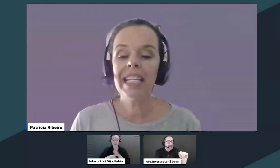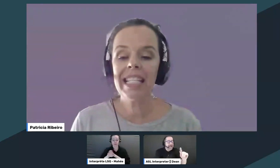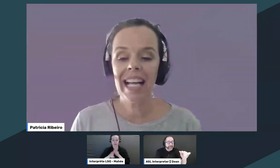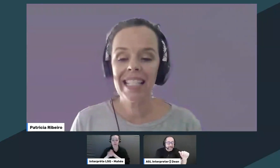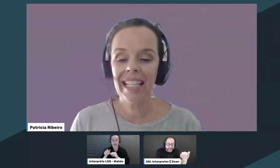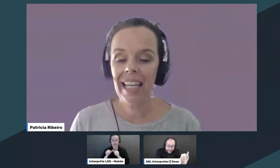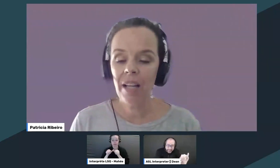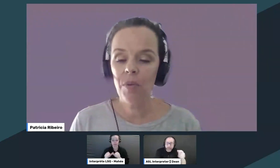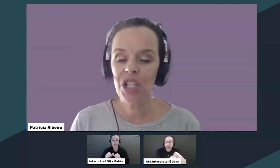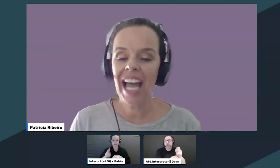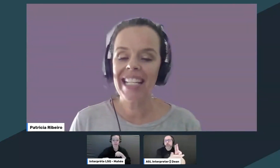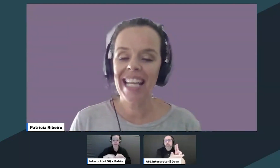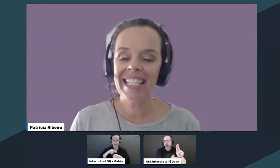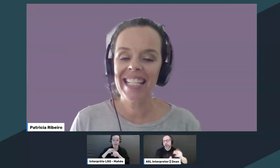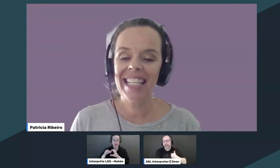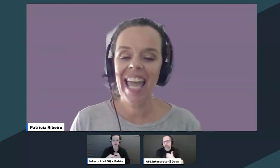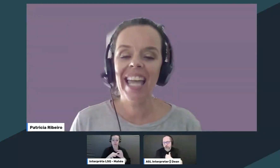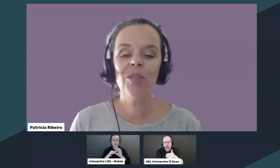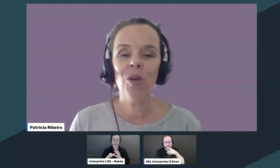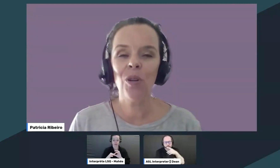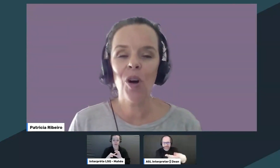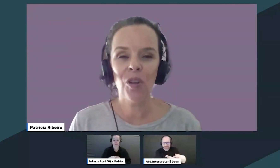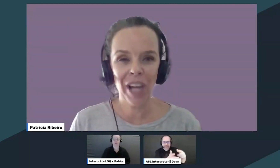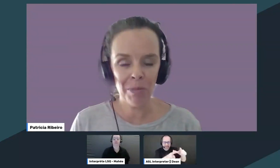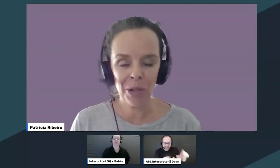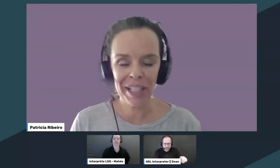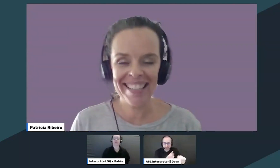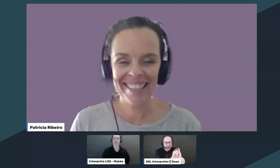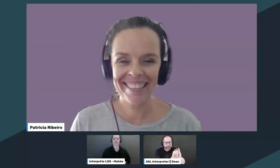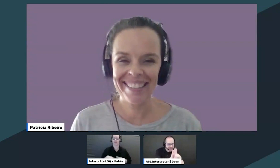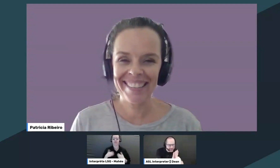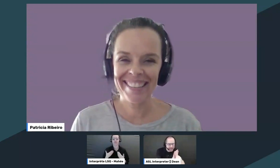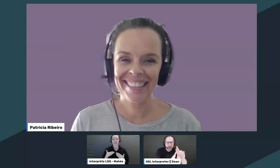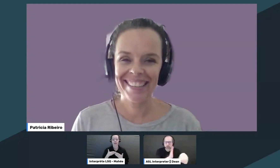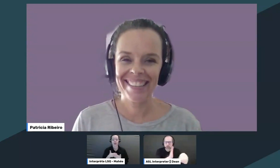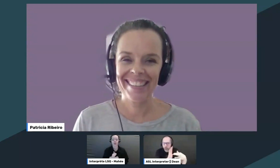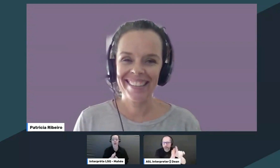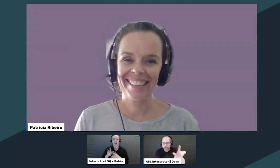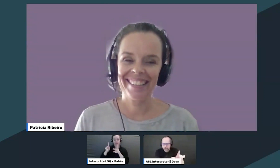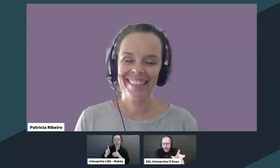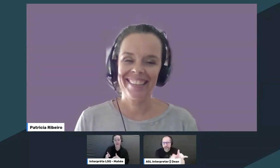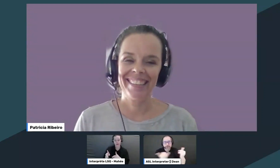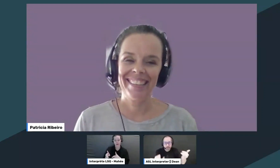qui nous parlera de la langue, de l'identité et du rôle des bibliothèques.